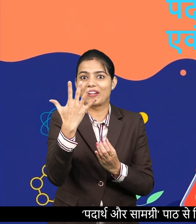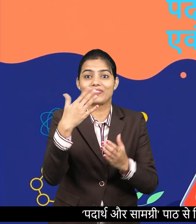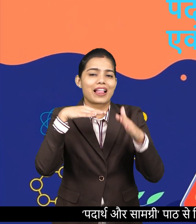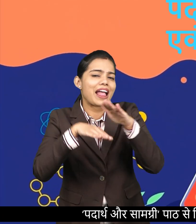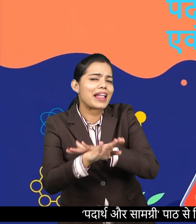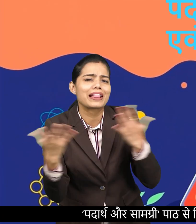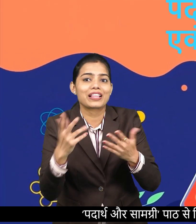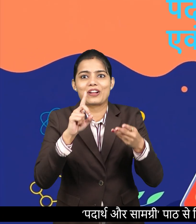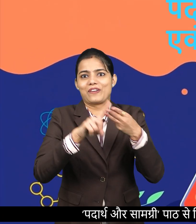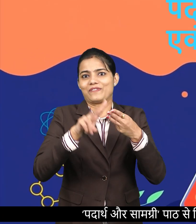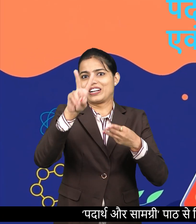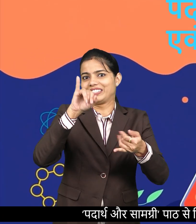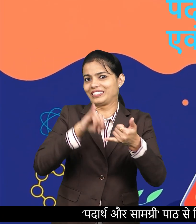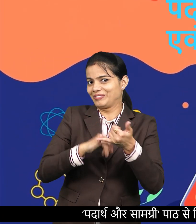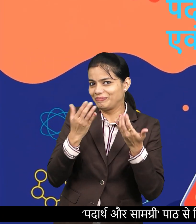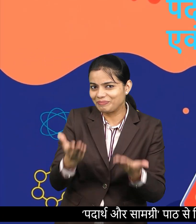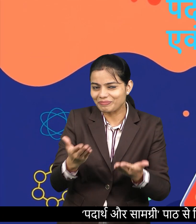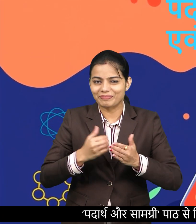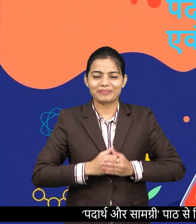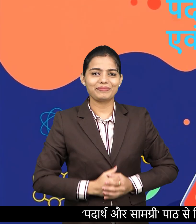गुण और अवस्थाएं को जानेंगे।